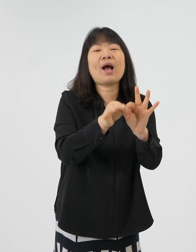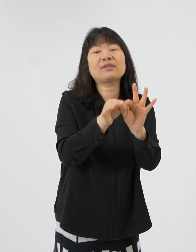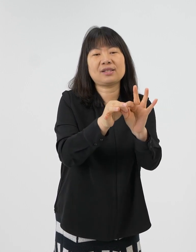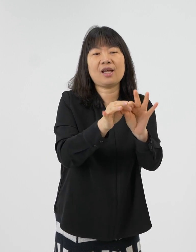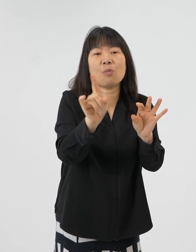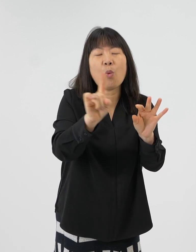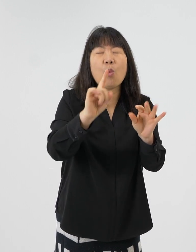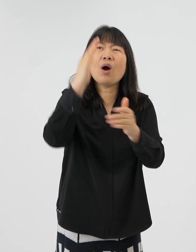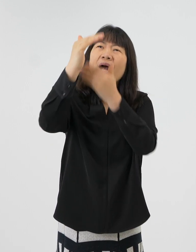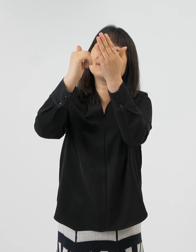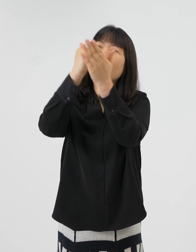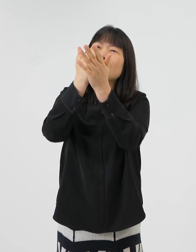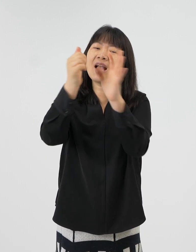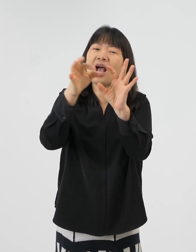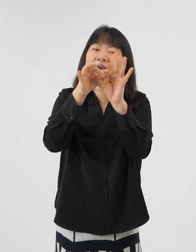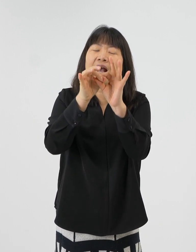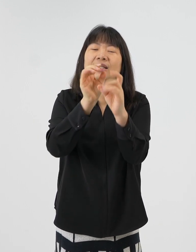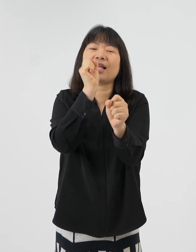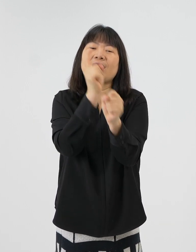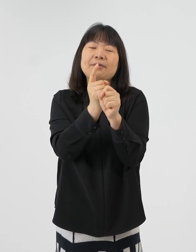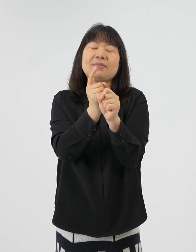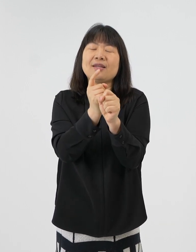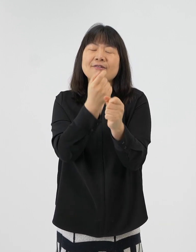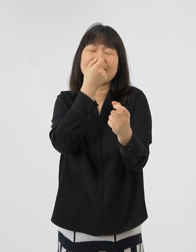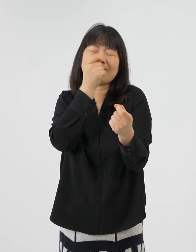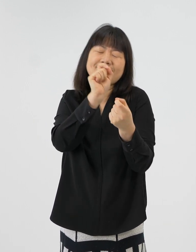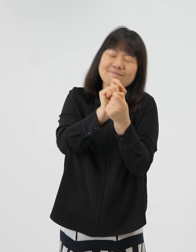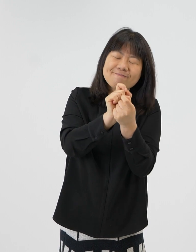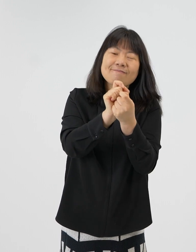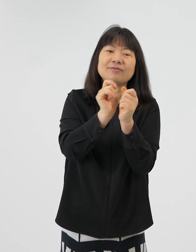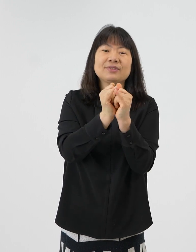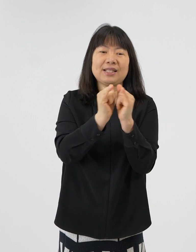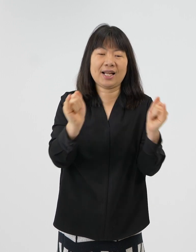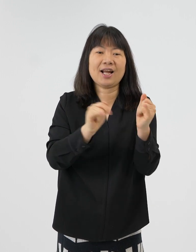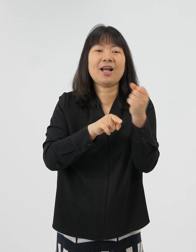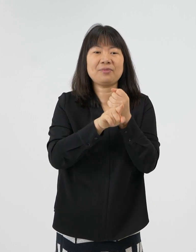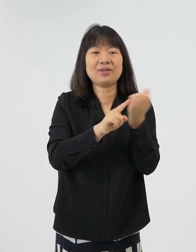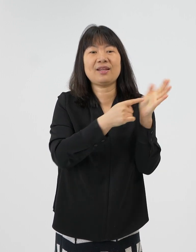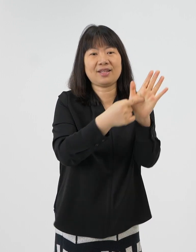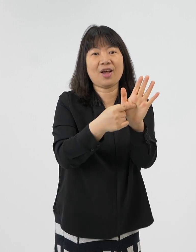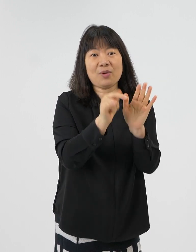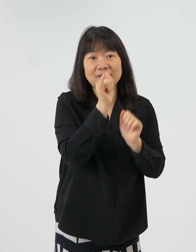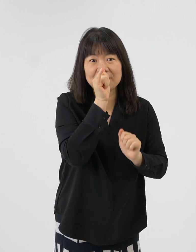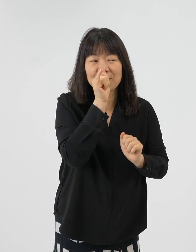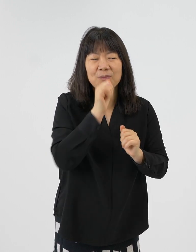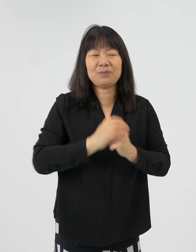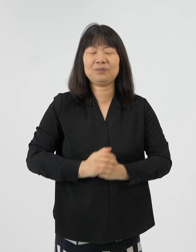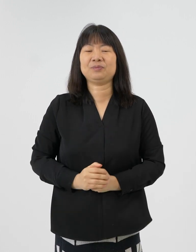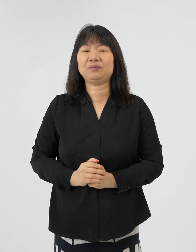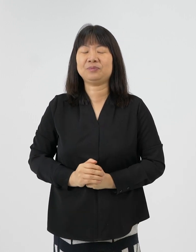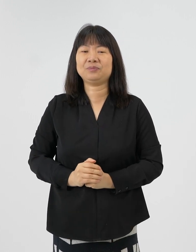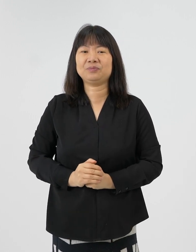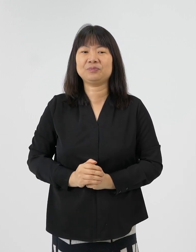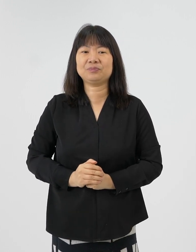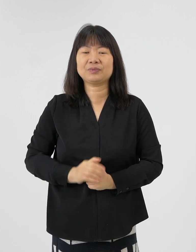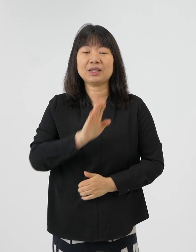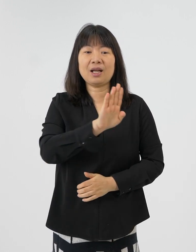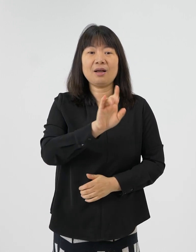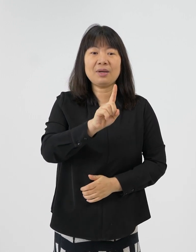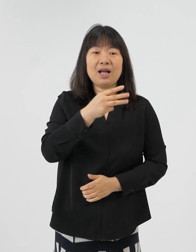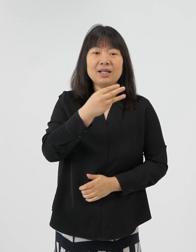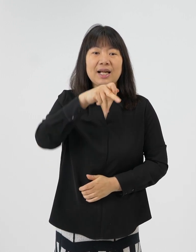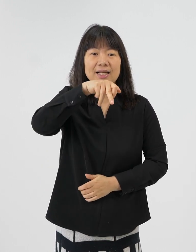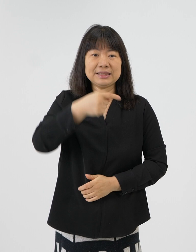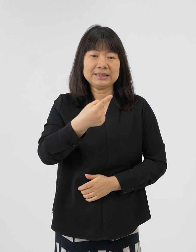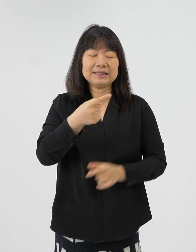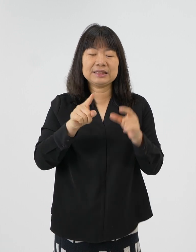하나님과의 어떤 관계에 들어와 있는 상태, 그 복을 얘기하는 거예요. 아슈레, 바라크라는 말을